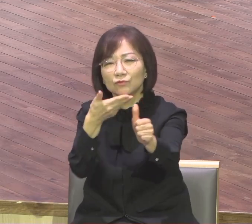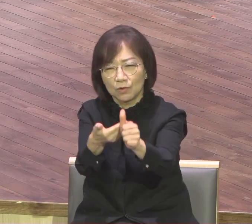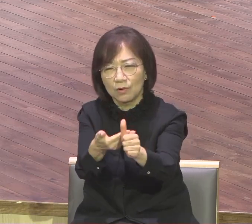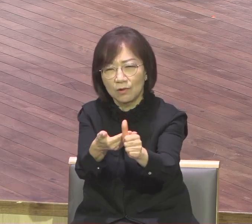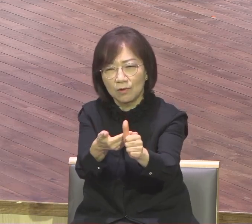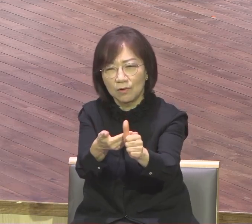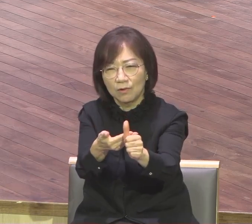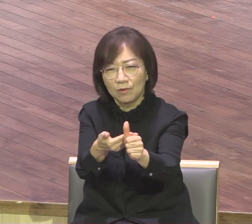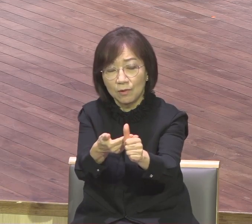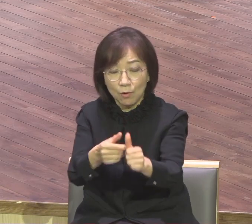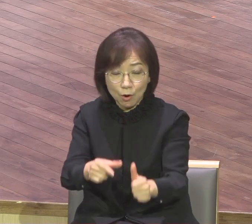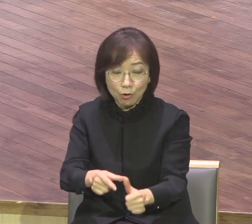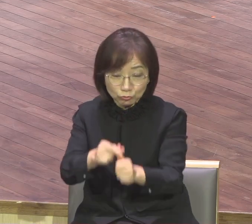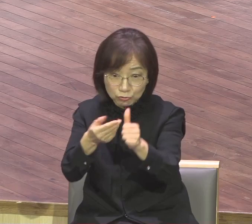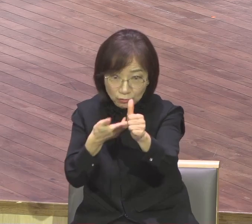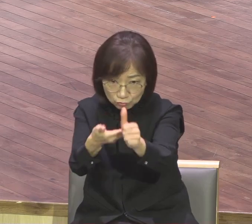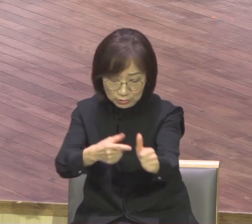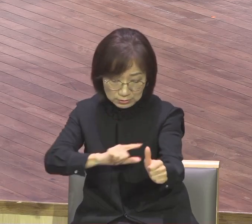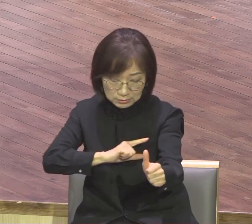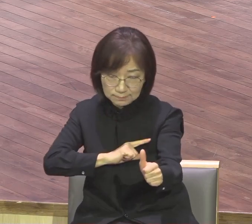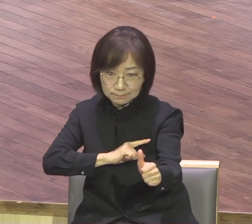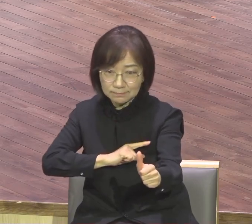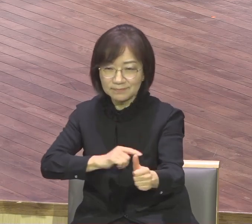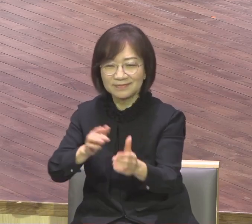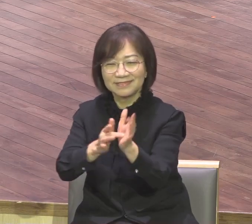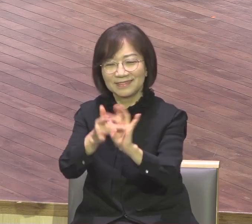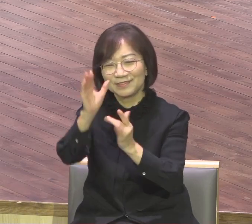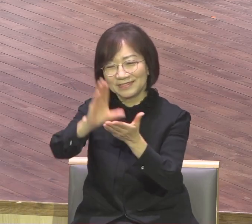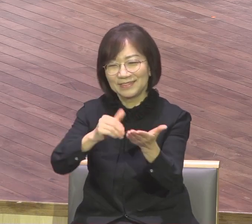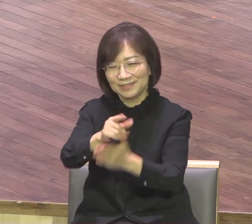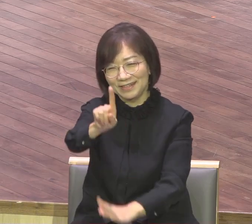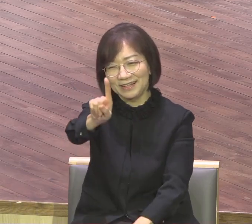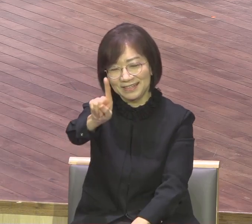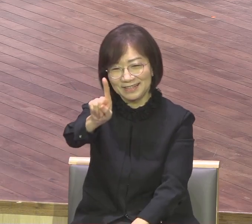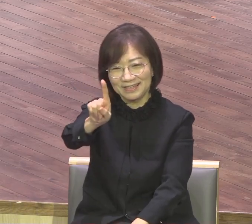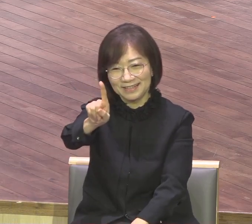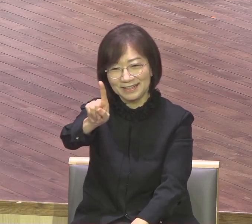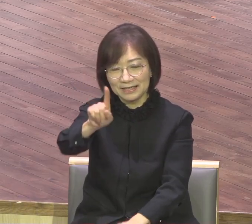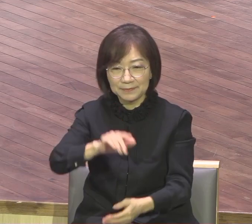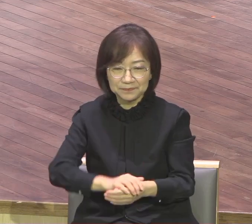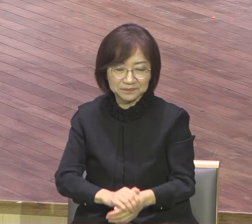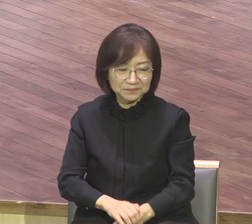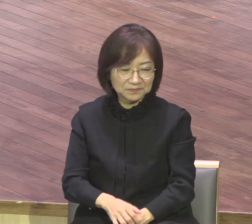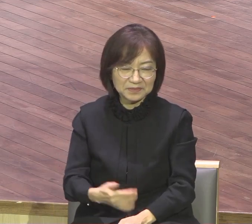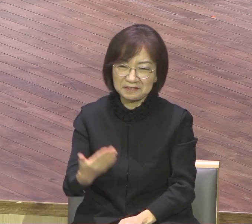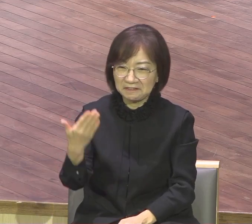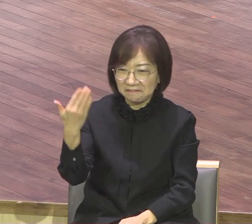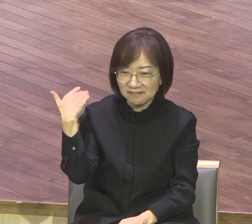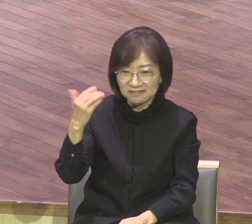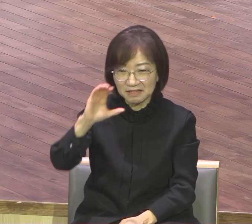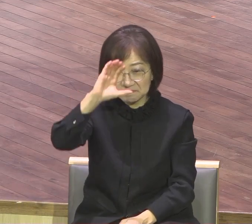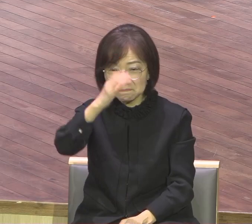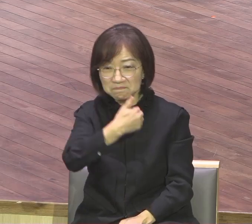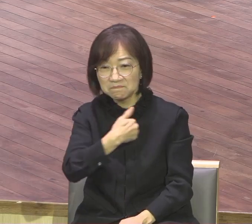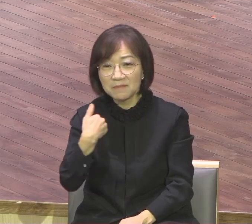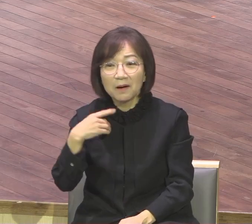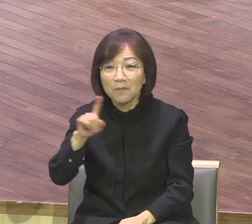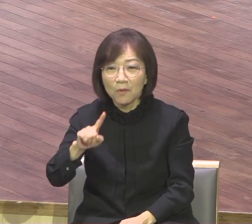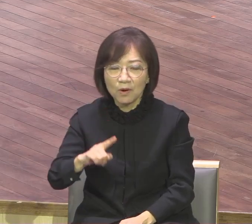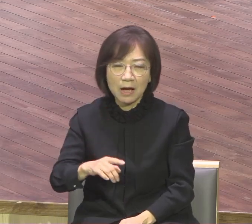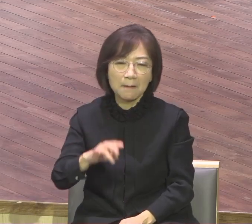다른 이름을 준 적이 없다니까요. No hay otro nombre dado en esta tierra. 이 천주교가 강조하는 게 마리아가